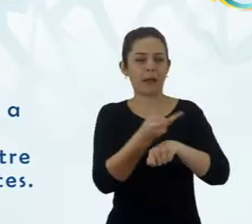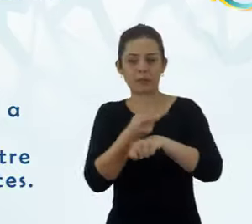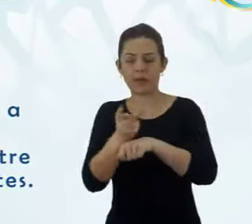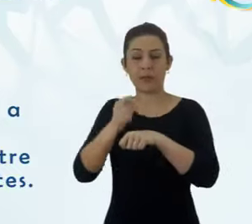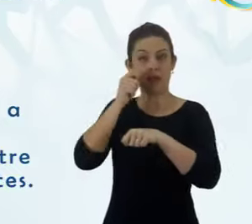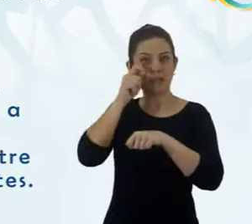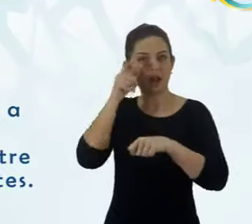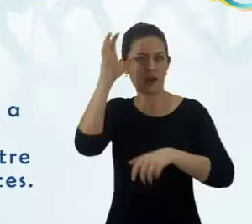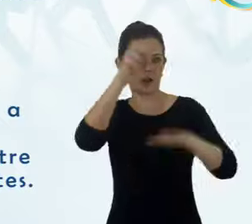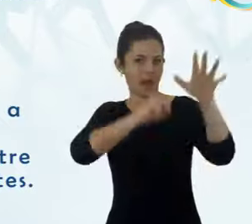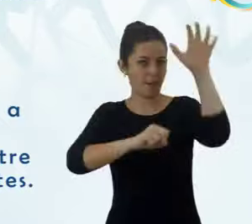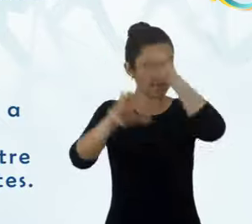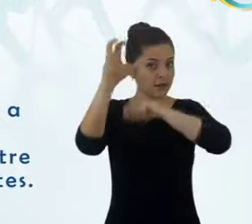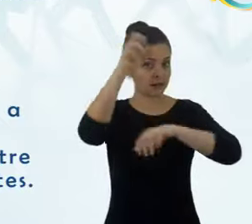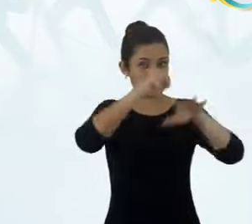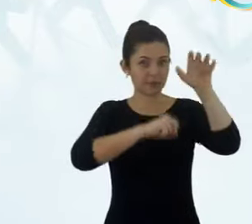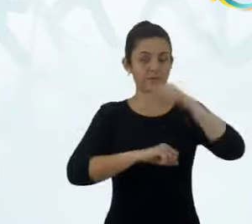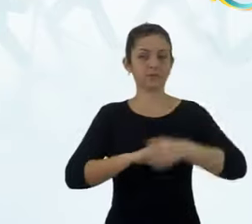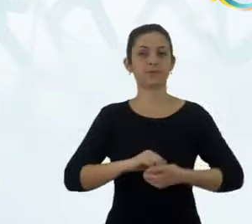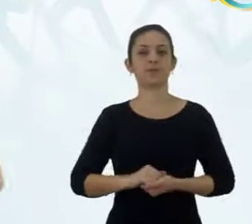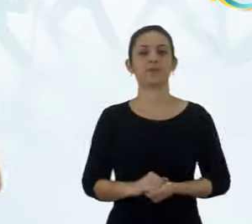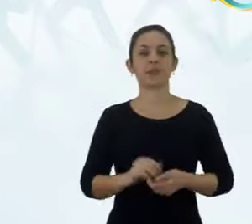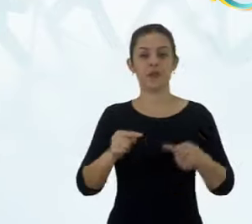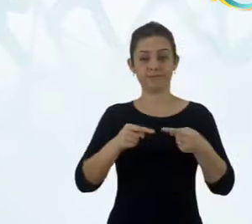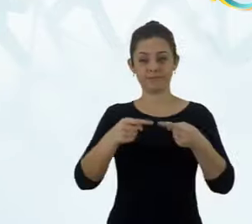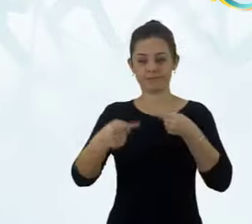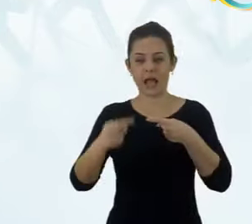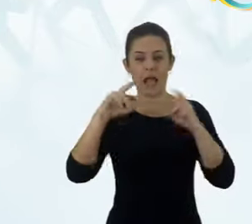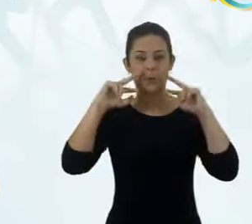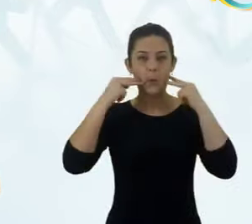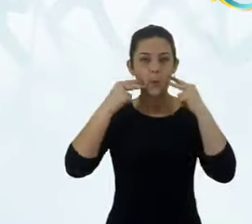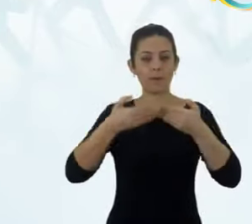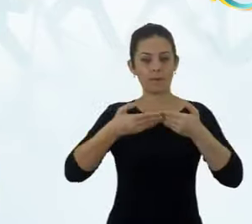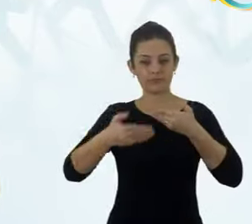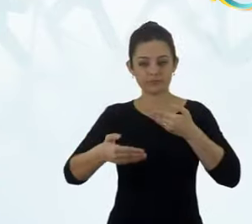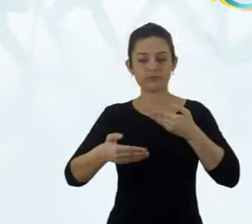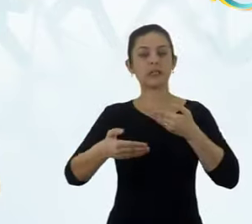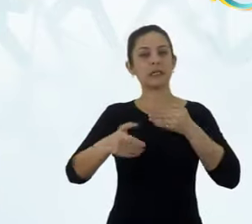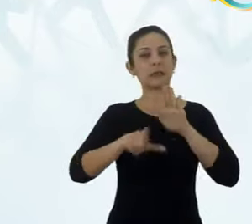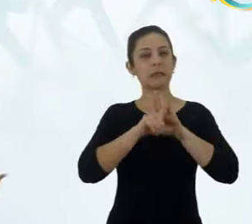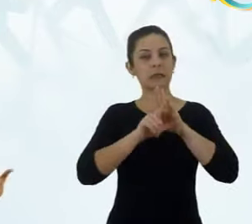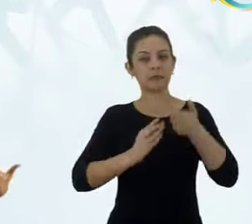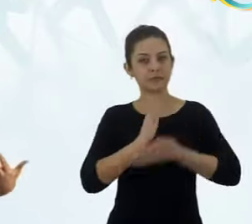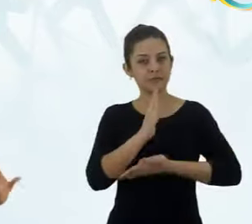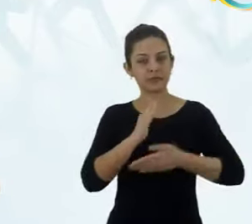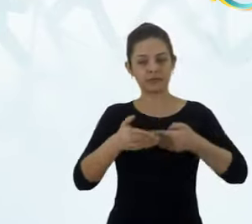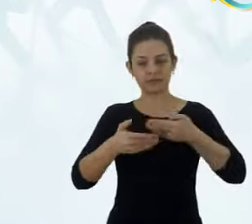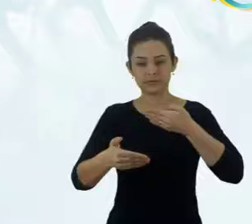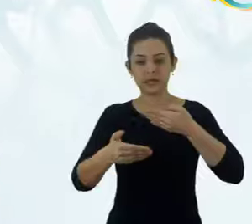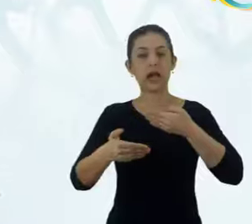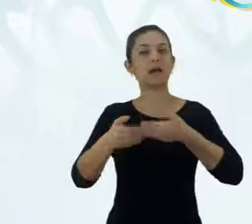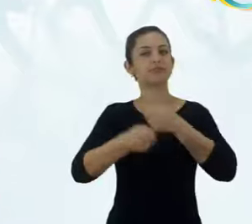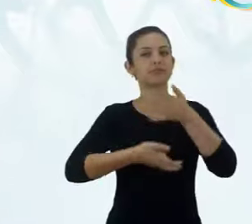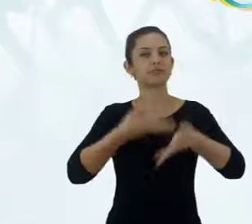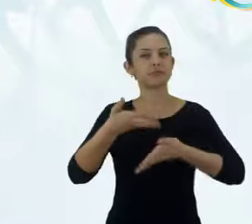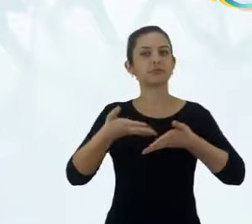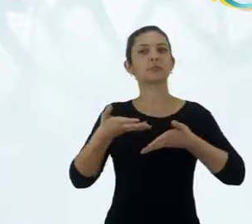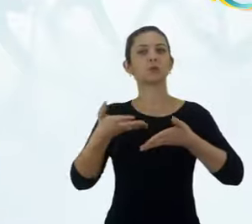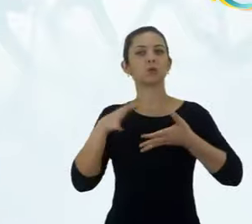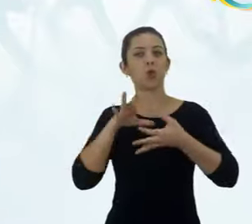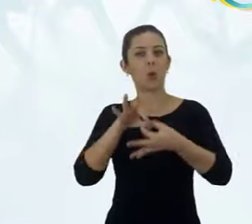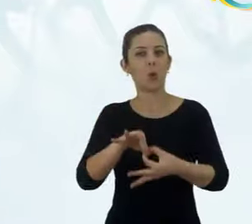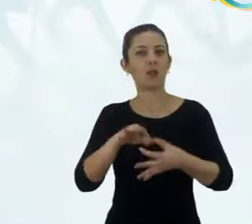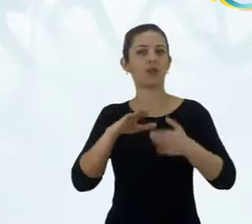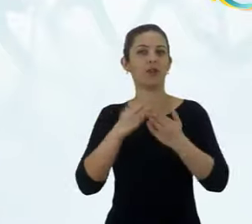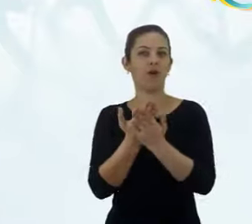por ela com o interesse de aprendê-la. Então, após esse reconhecimento, né, a Libras realmente passou a fazer